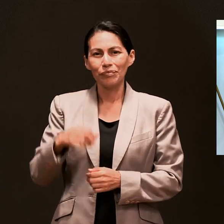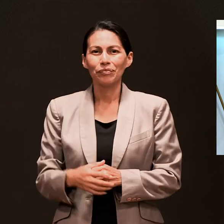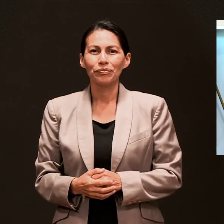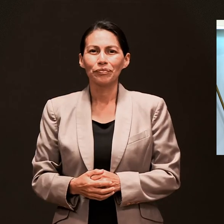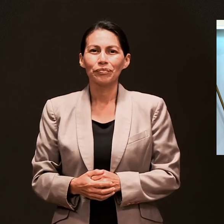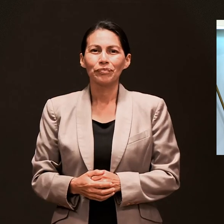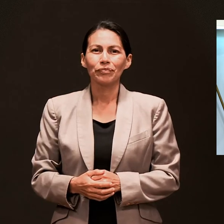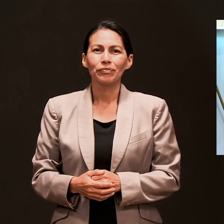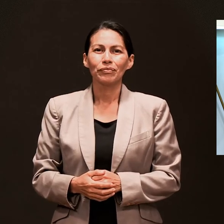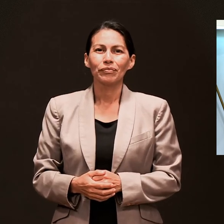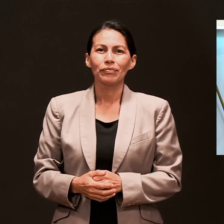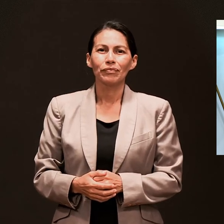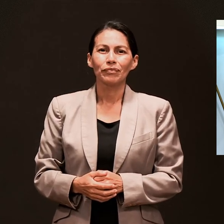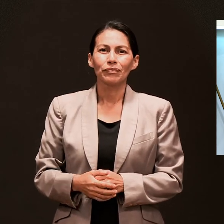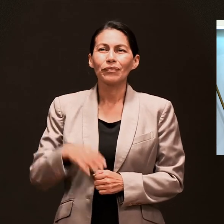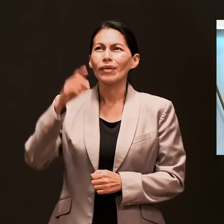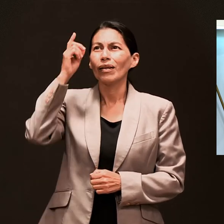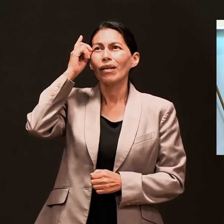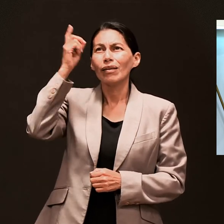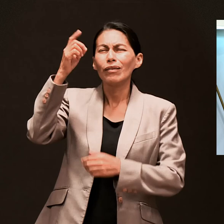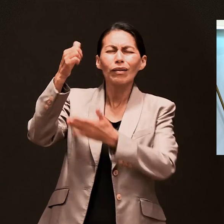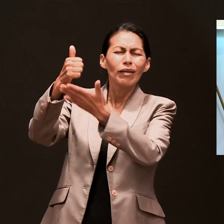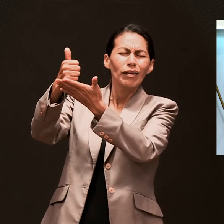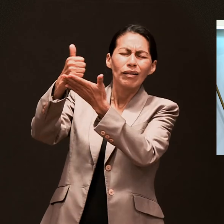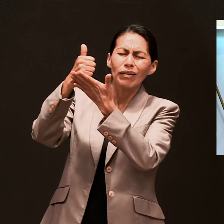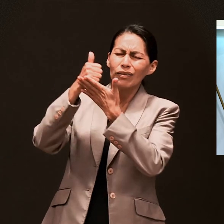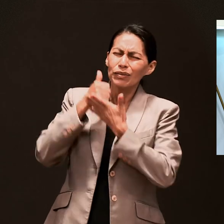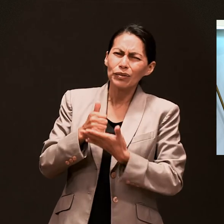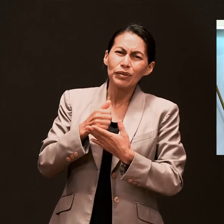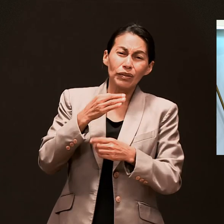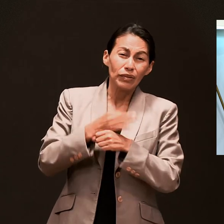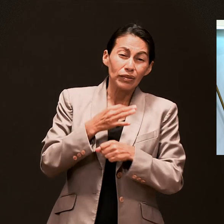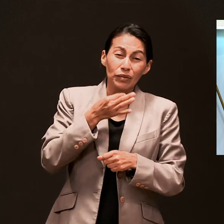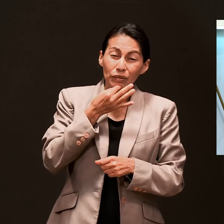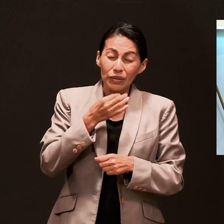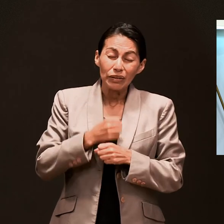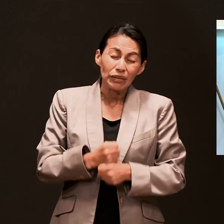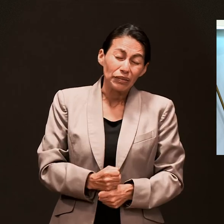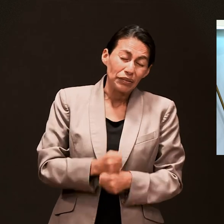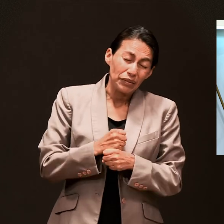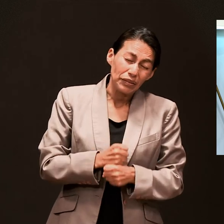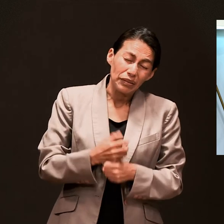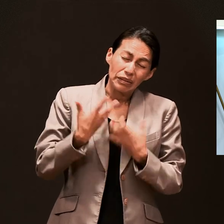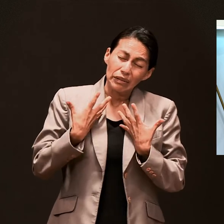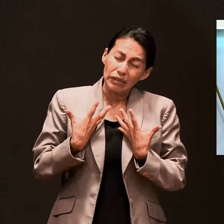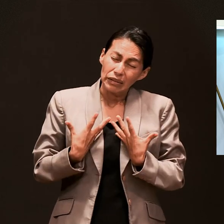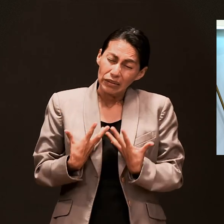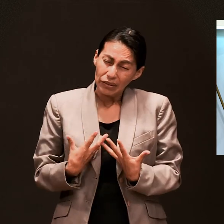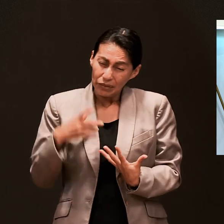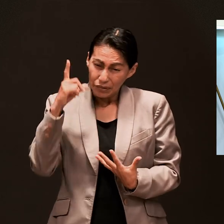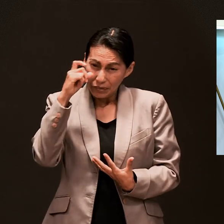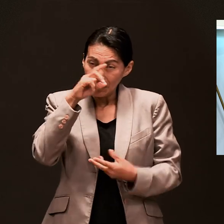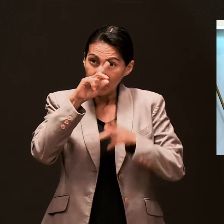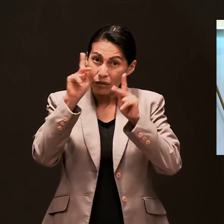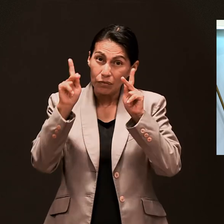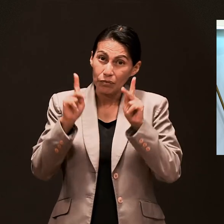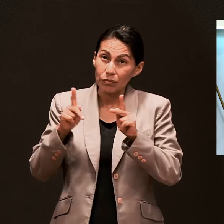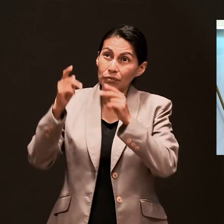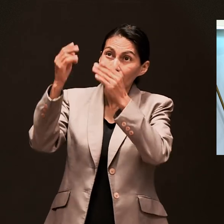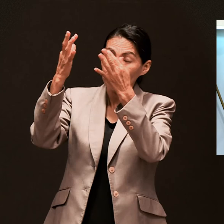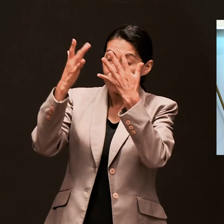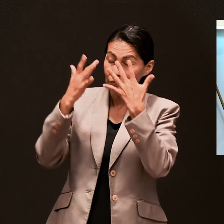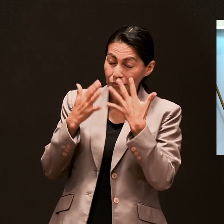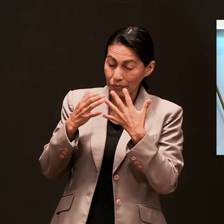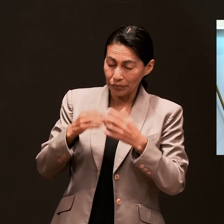a orar vamos a inclinar nuestro rostro allá donde estás y vamos a pedirle que Dios intervenga en estos momentos de